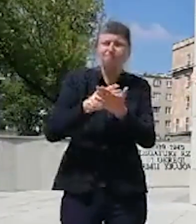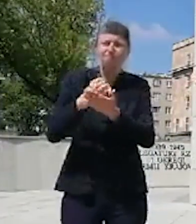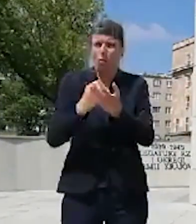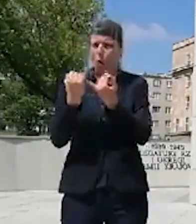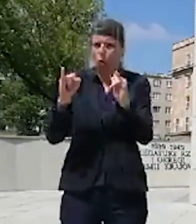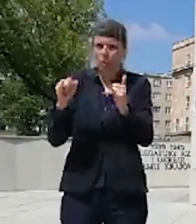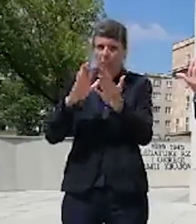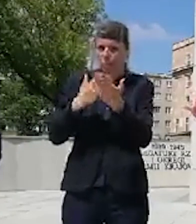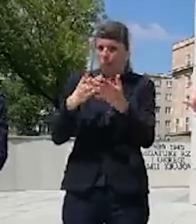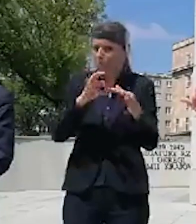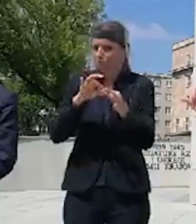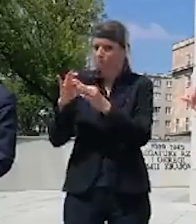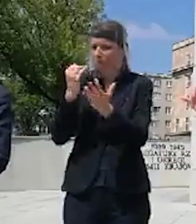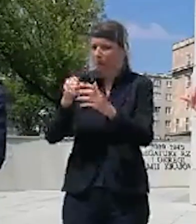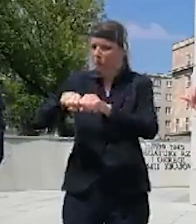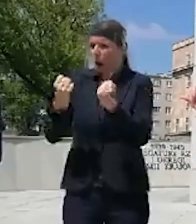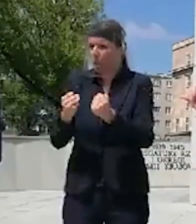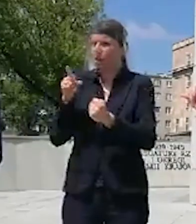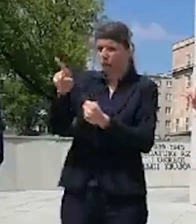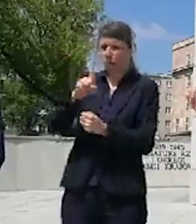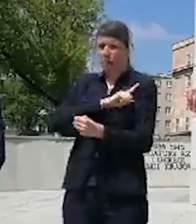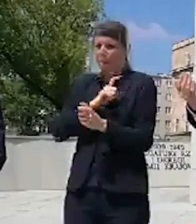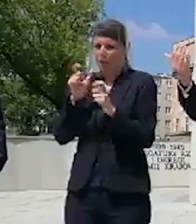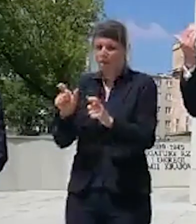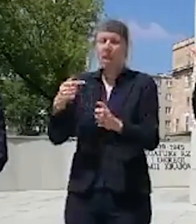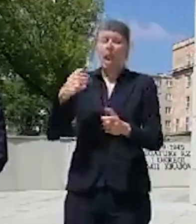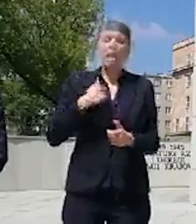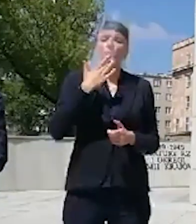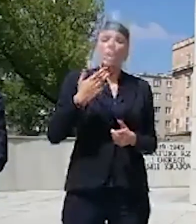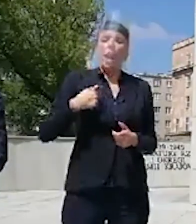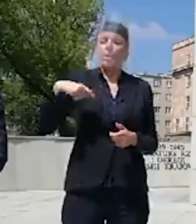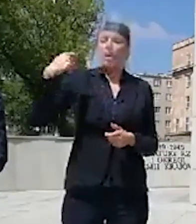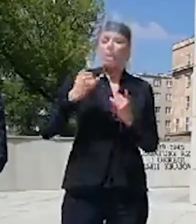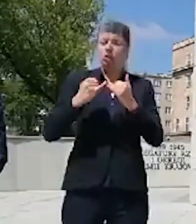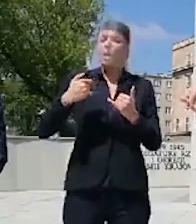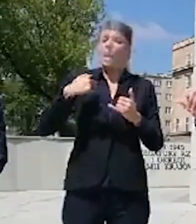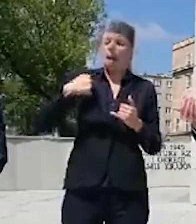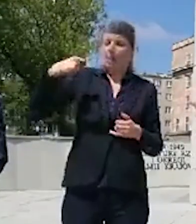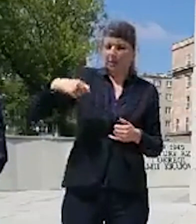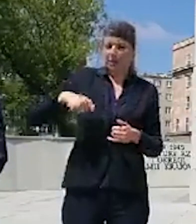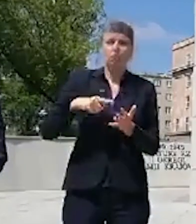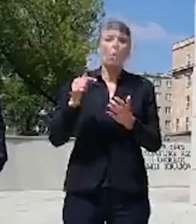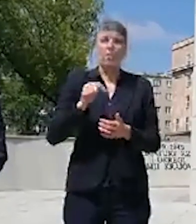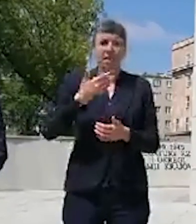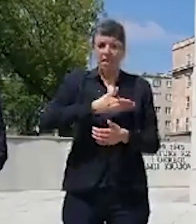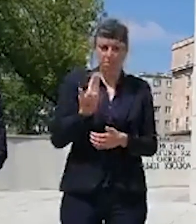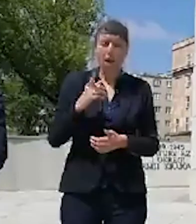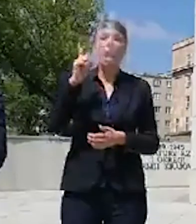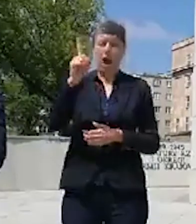tak jak powiedziałem, nie będę miał również jako prezydent takiego obowiązku, ale poszerzę zakres swoich obowiązków i takie oświadczenie wtedy